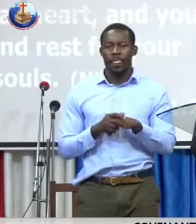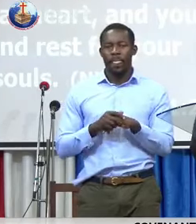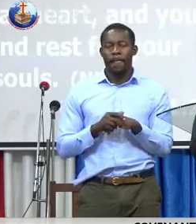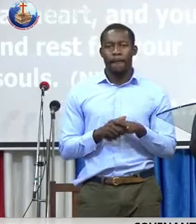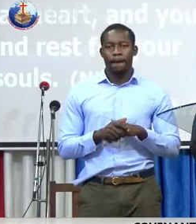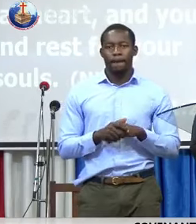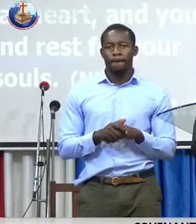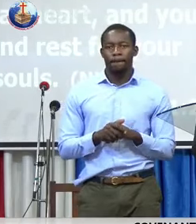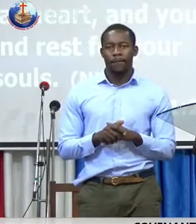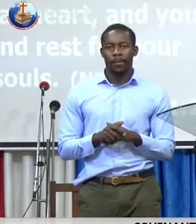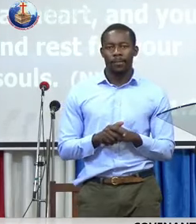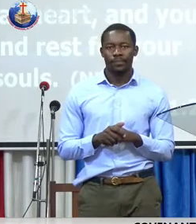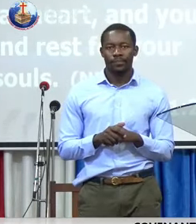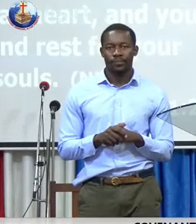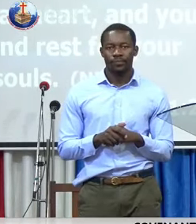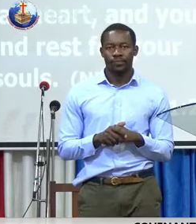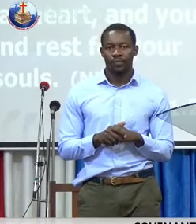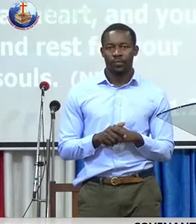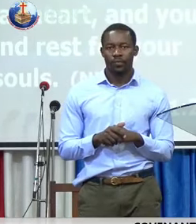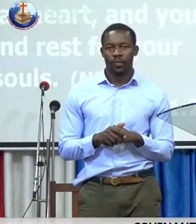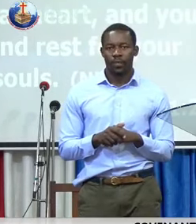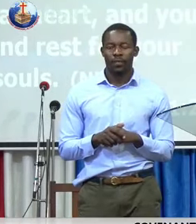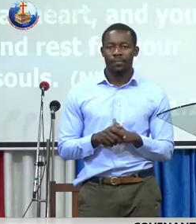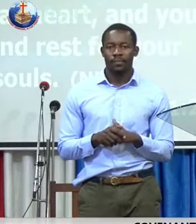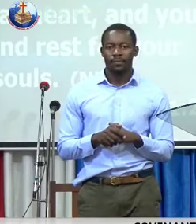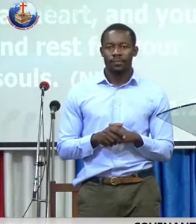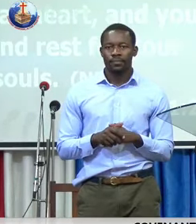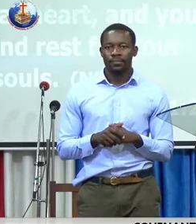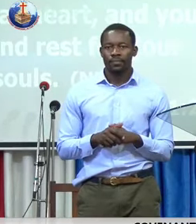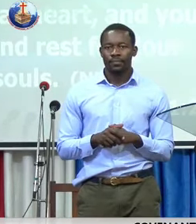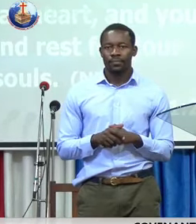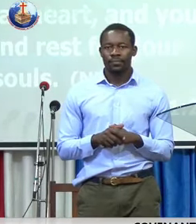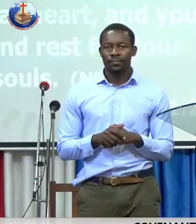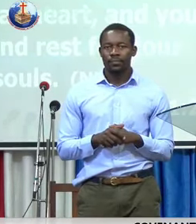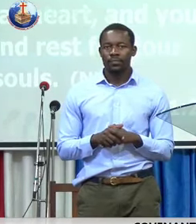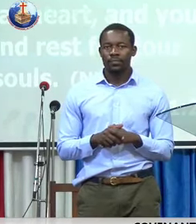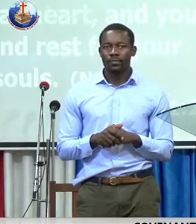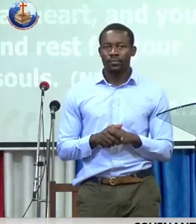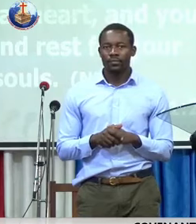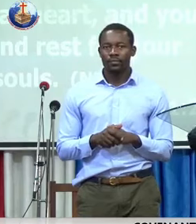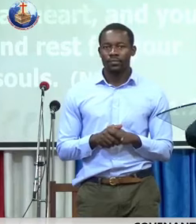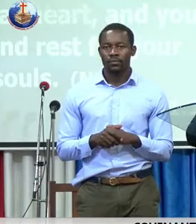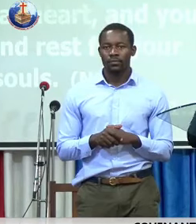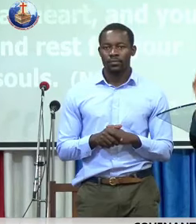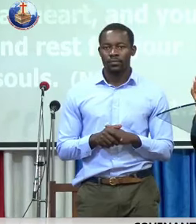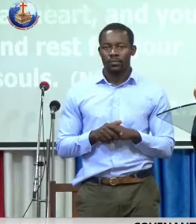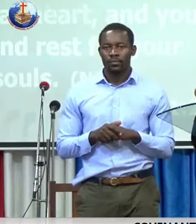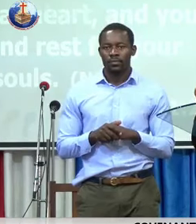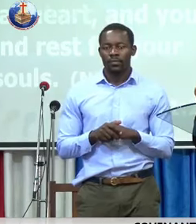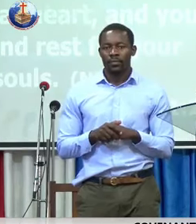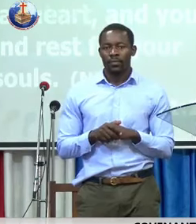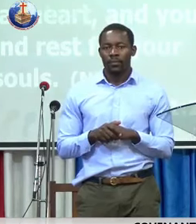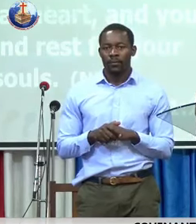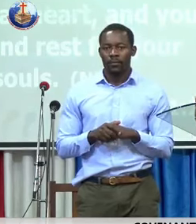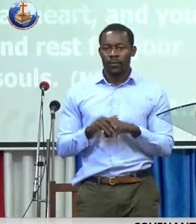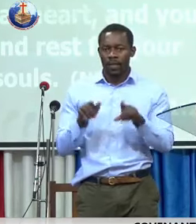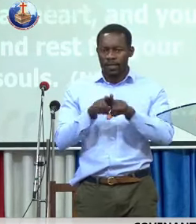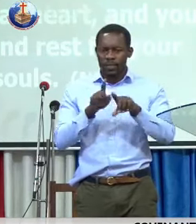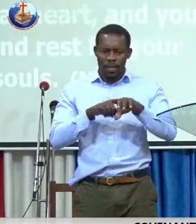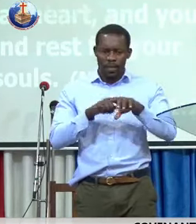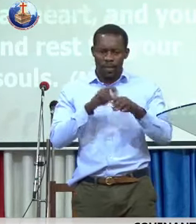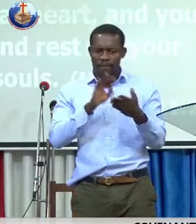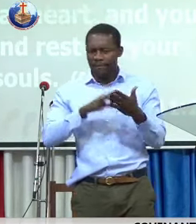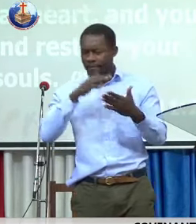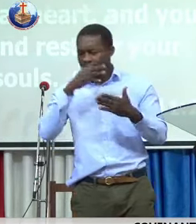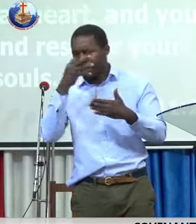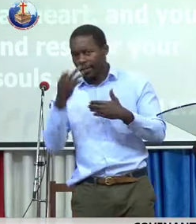kwa kila ambacho cha kufanya ili kwamba tuwe chumvi na nuru ya ulimwengu. And even when we get fame for following God. Na